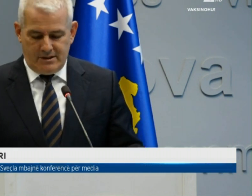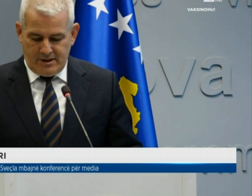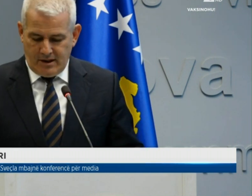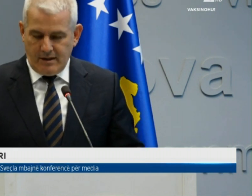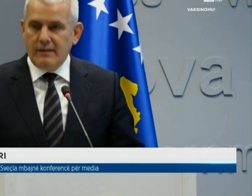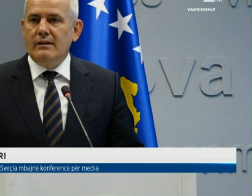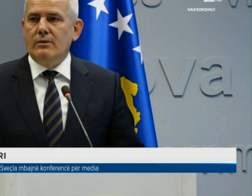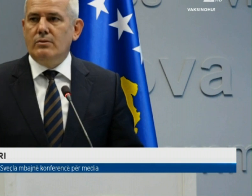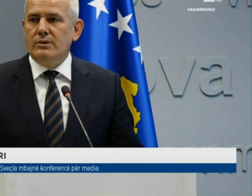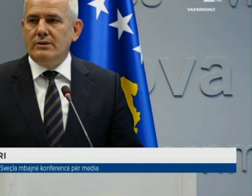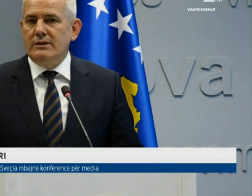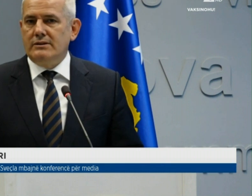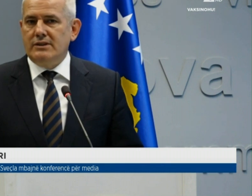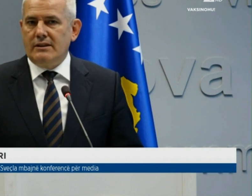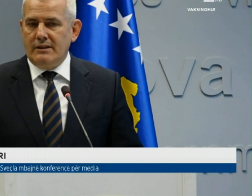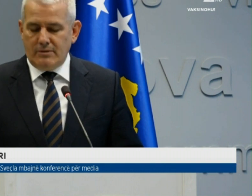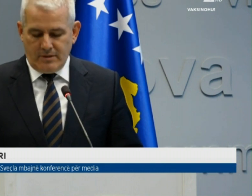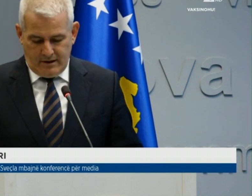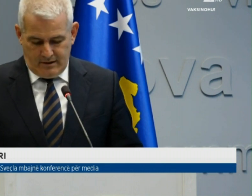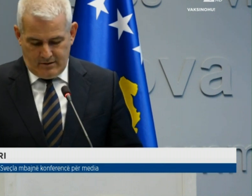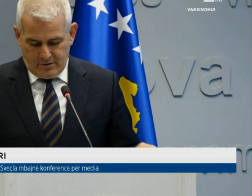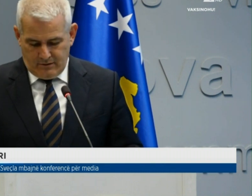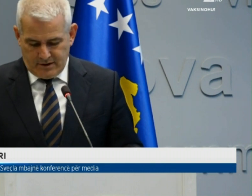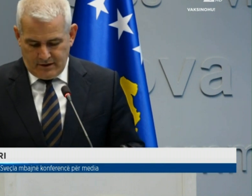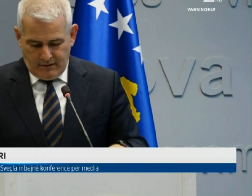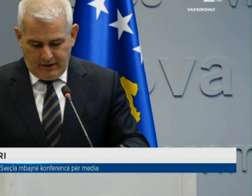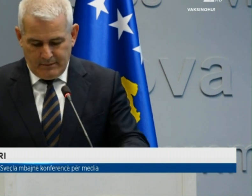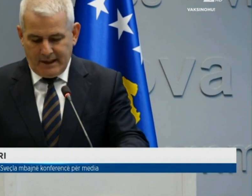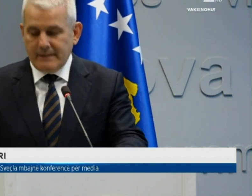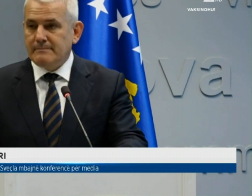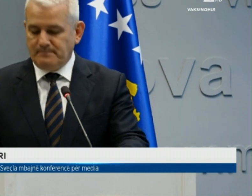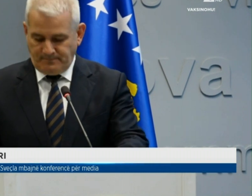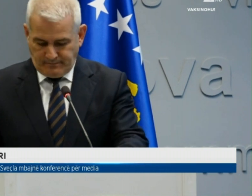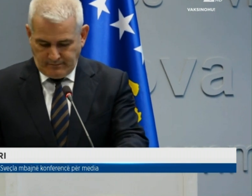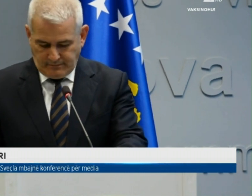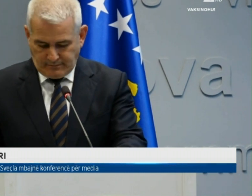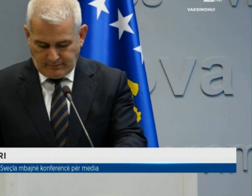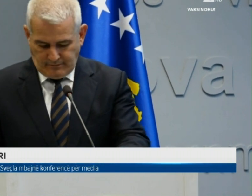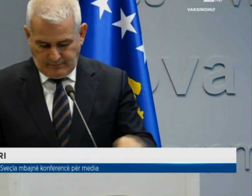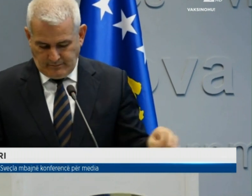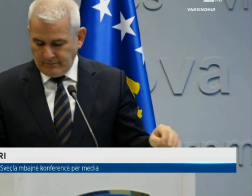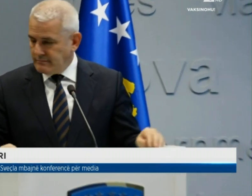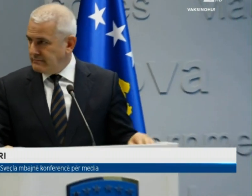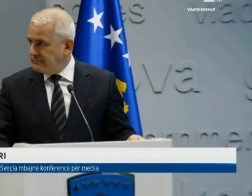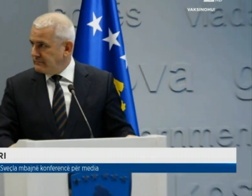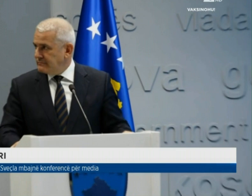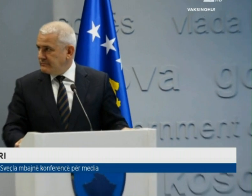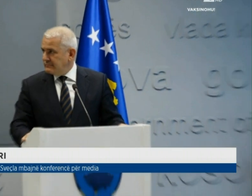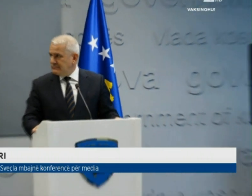për të gjithë kudo në gjithë teritorin e Kosovës. Faleminderit.